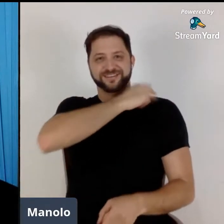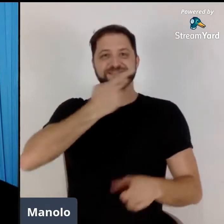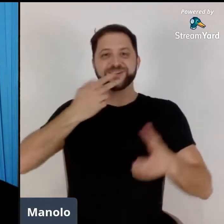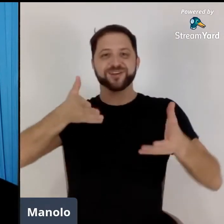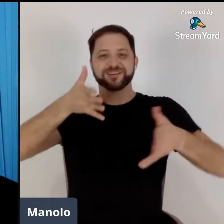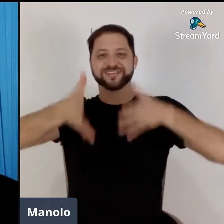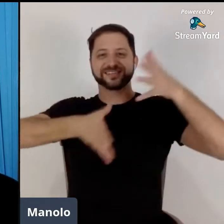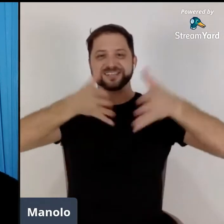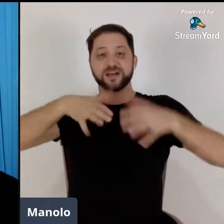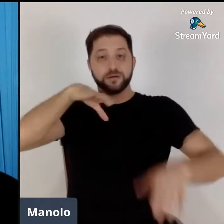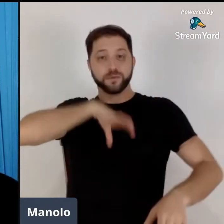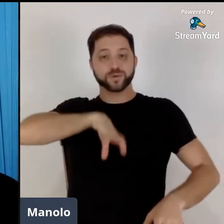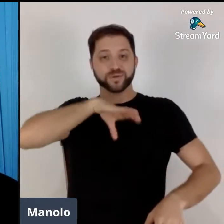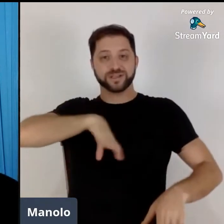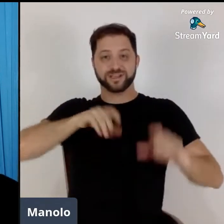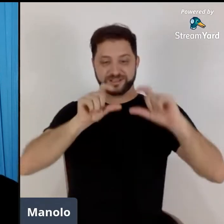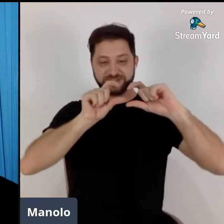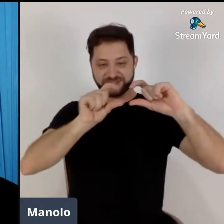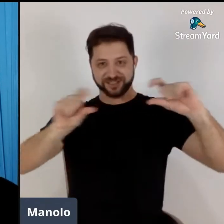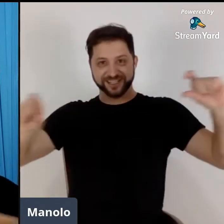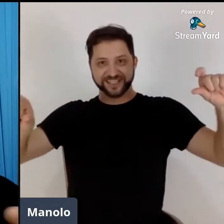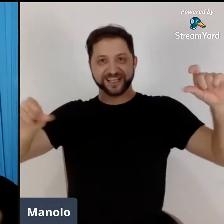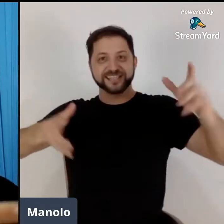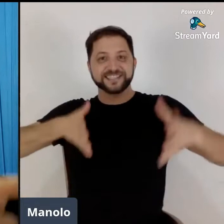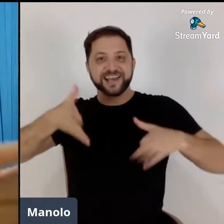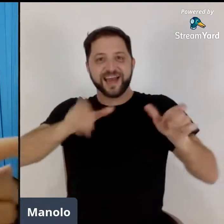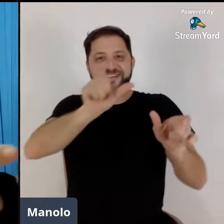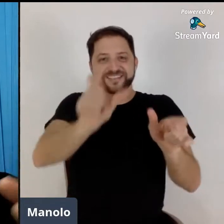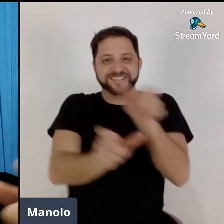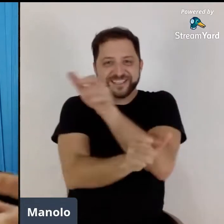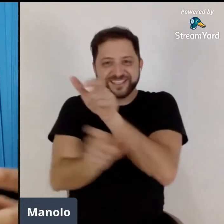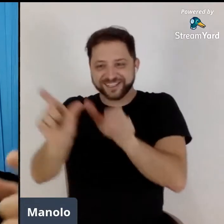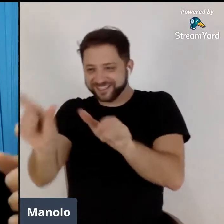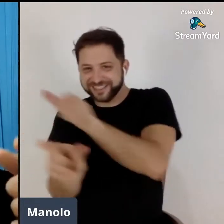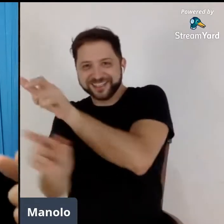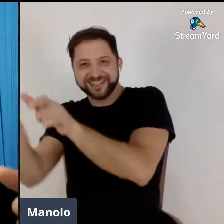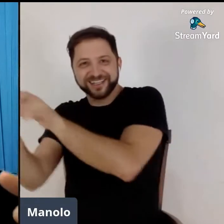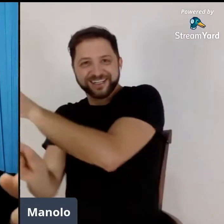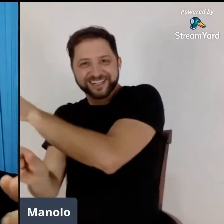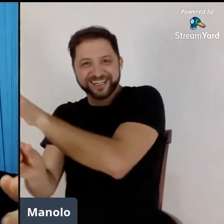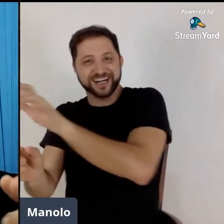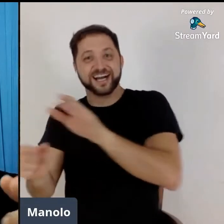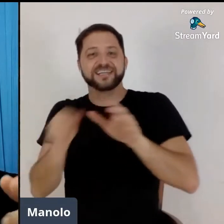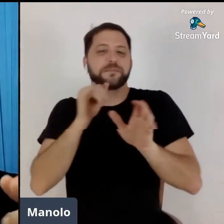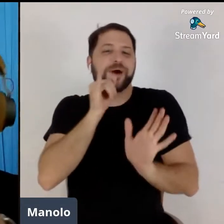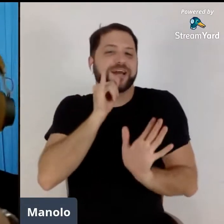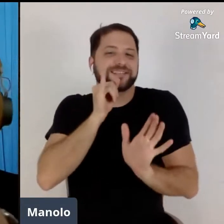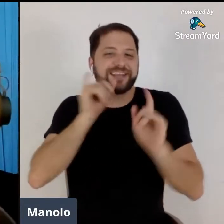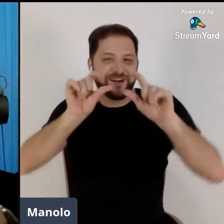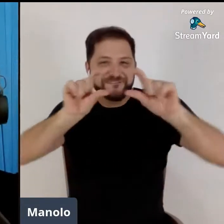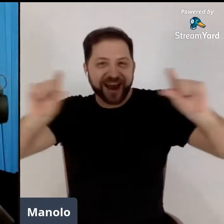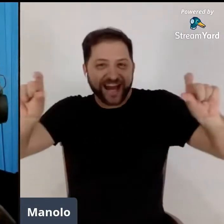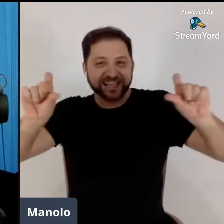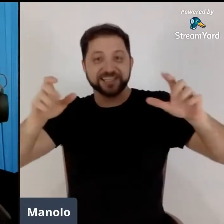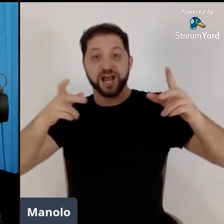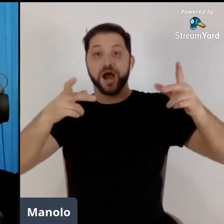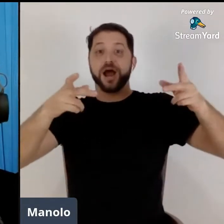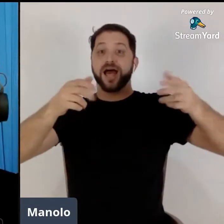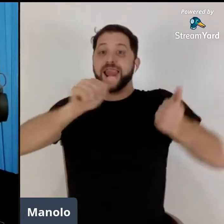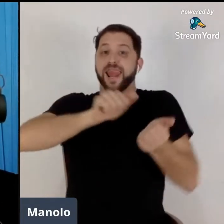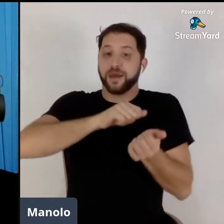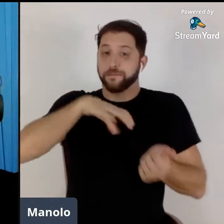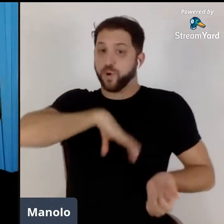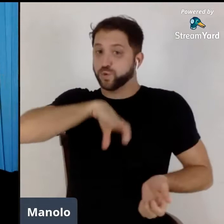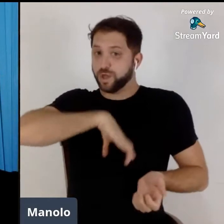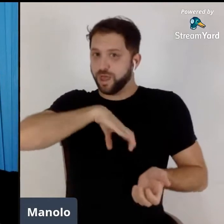prato. Né? Se você usa a palavra prato, né, o gesto do prato, e você vai dizer que vai lavar o prato. Ali onde está o prato.